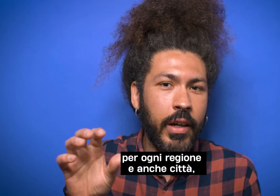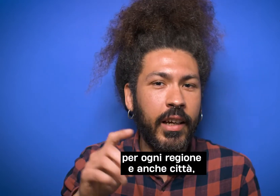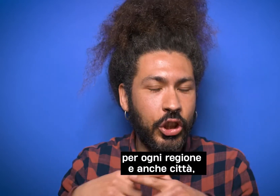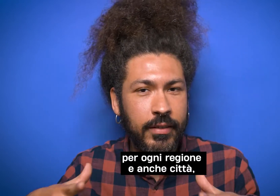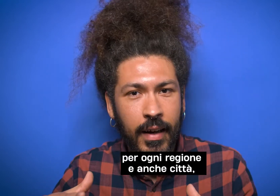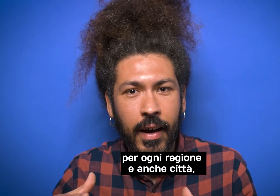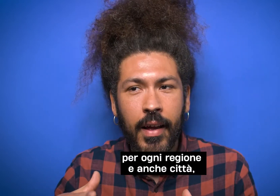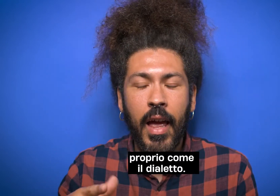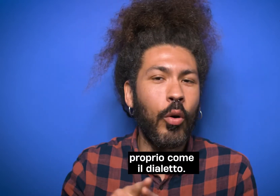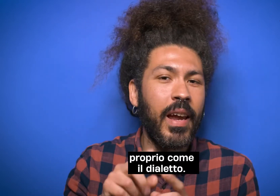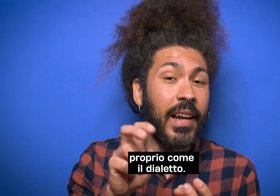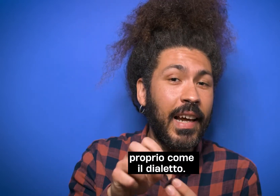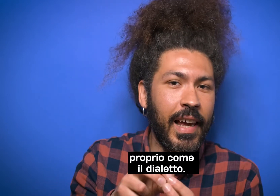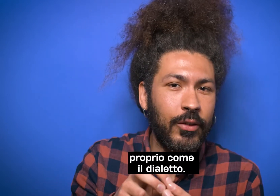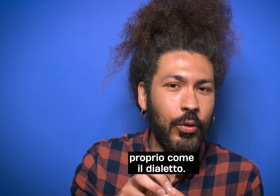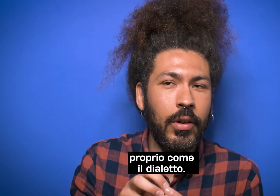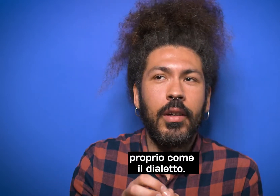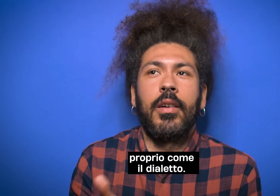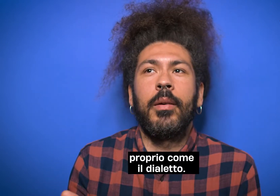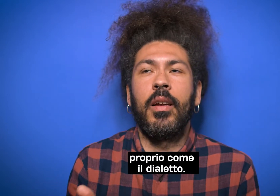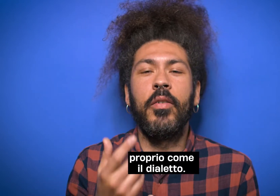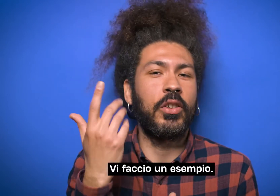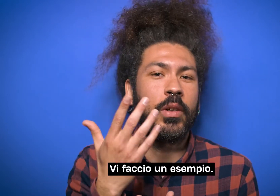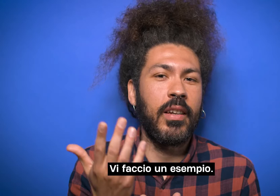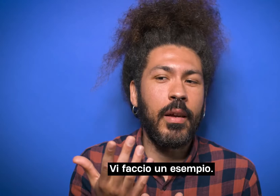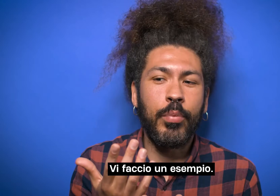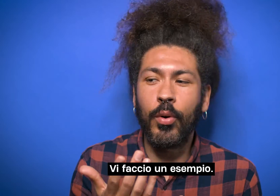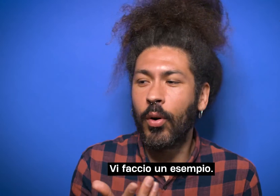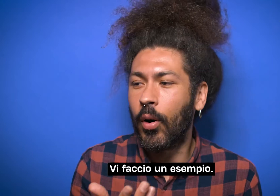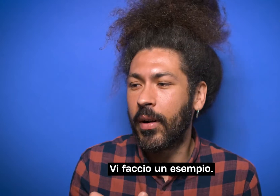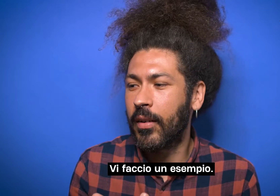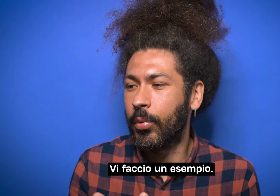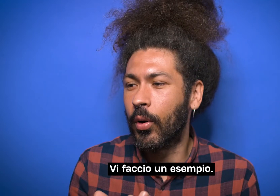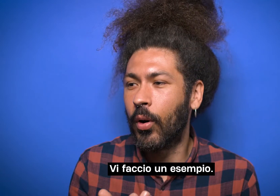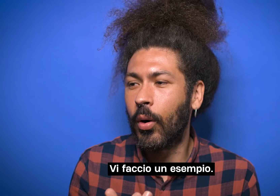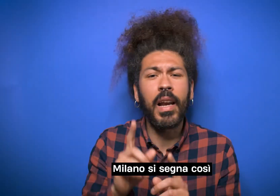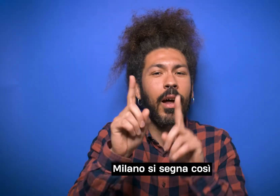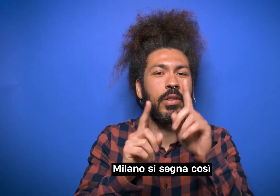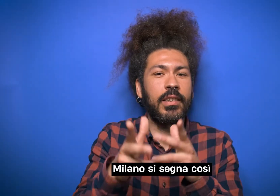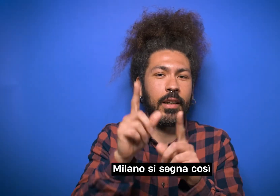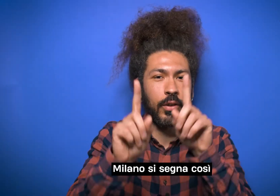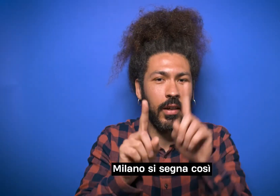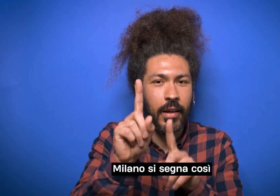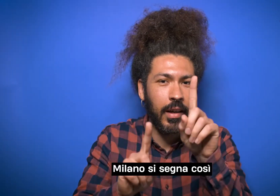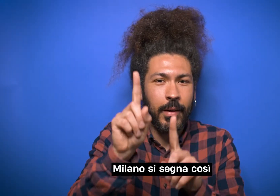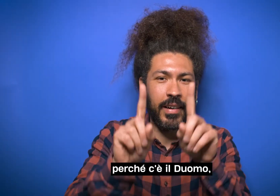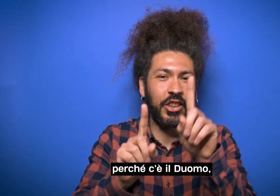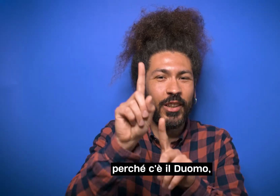anche città, è come il dialetto. E vi faccio un esempio, per esempio Milano si segna così perché c'è il